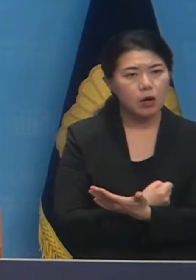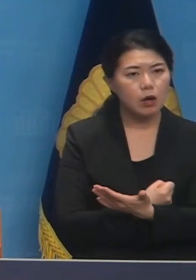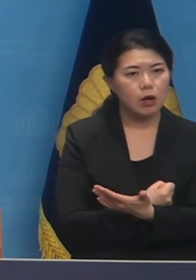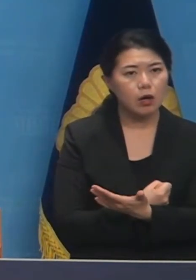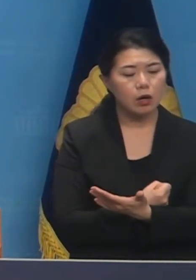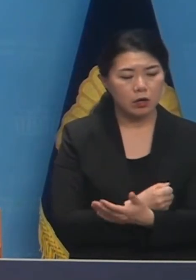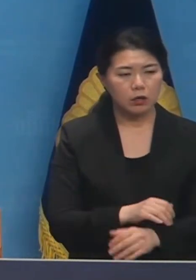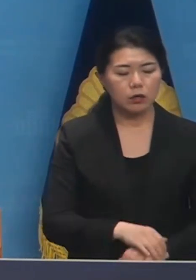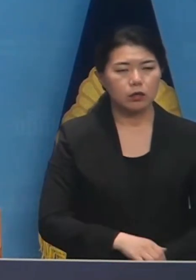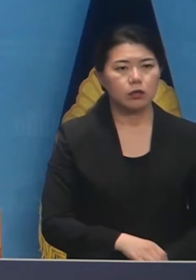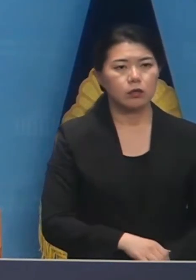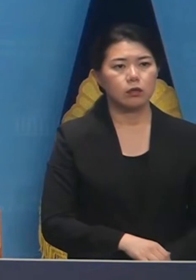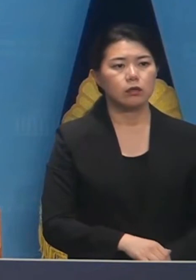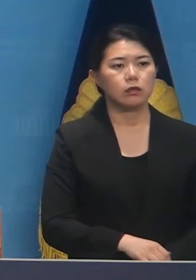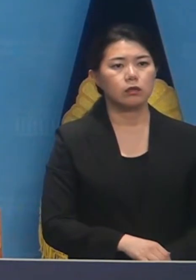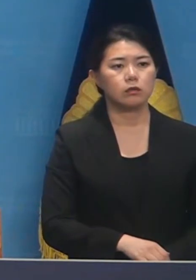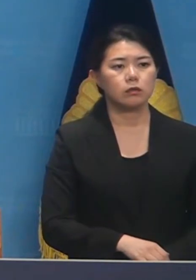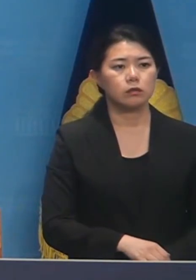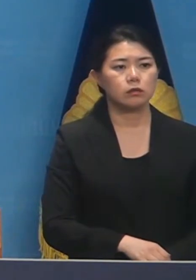그렇게 해가지고